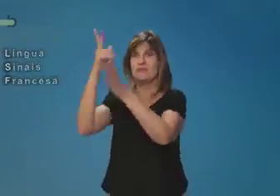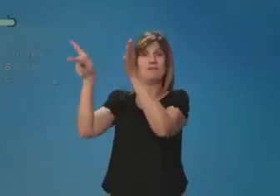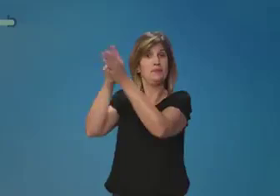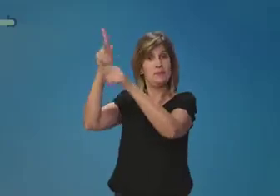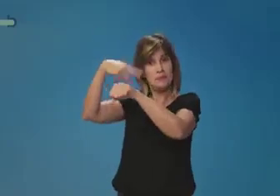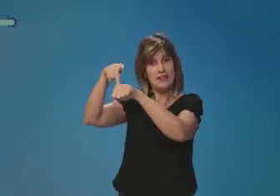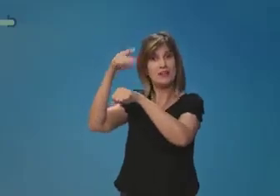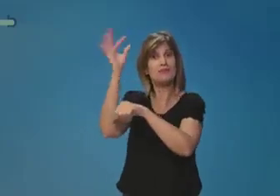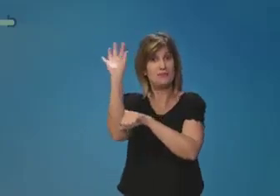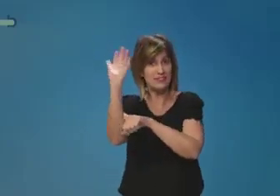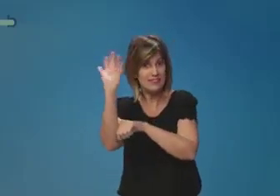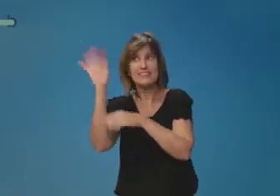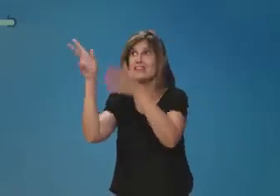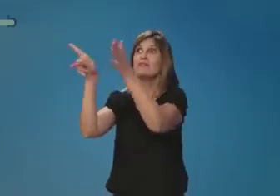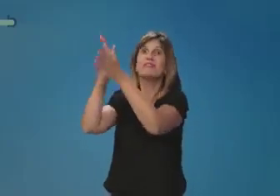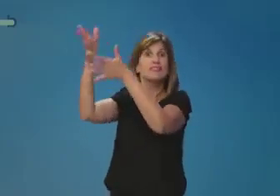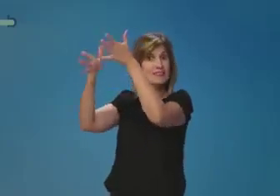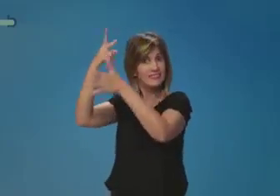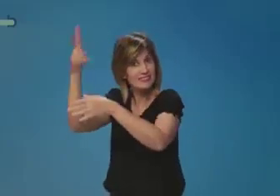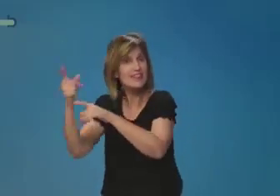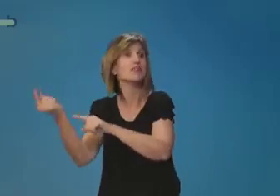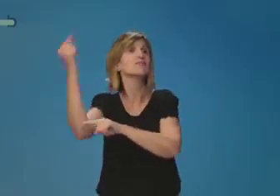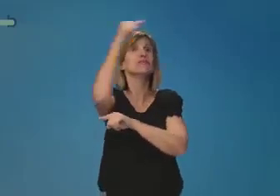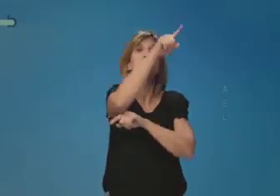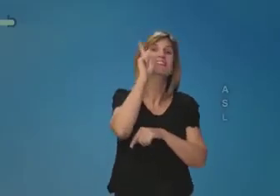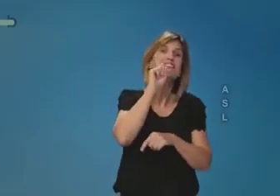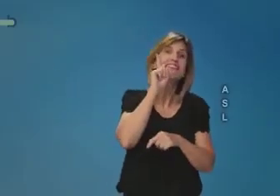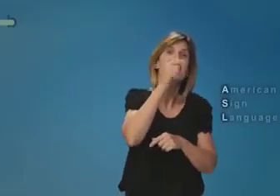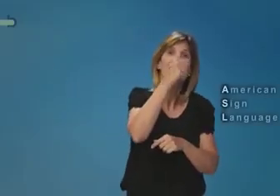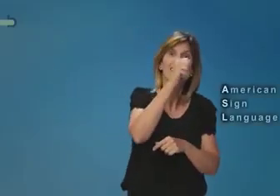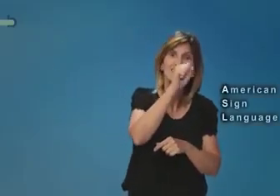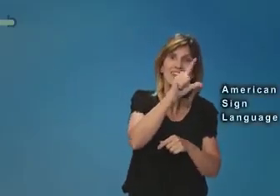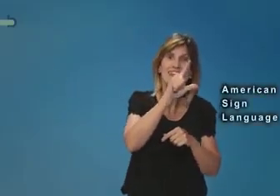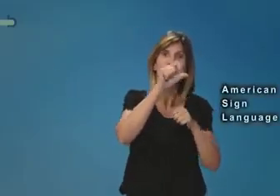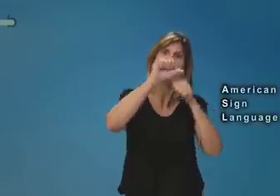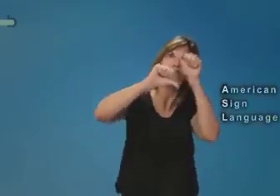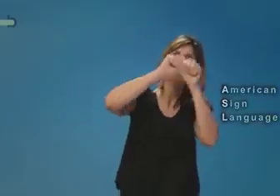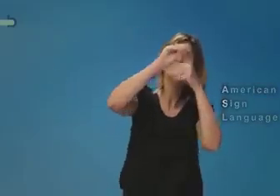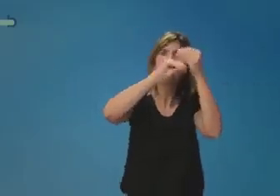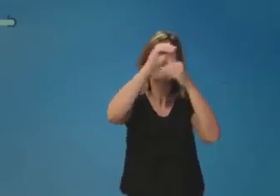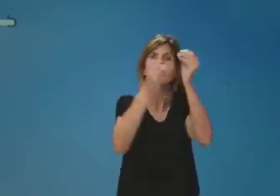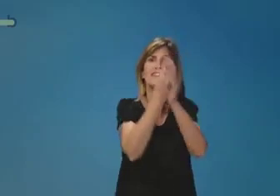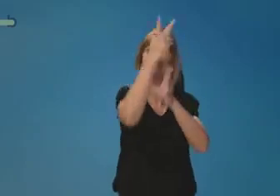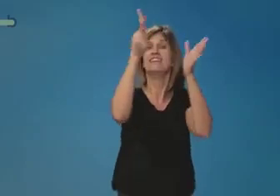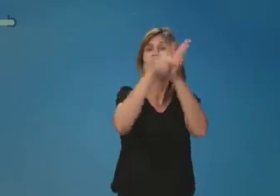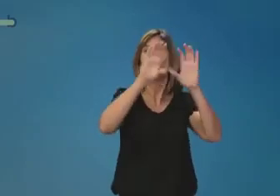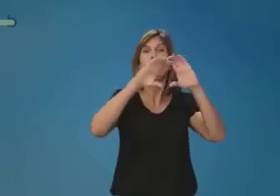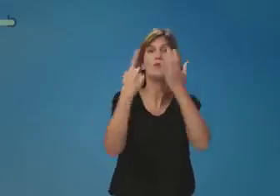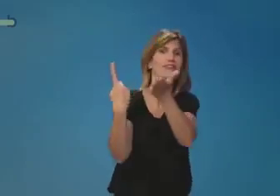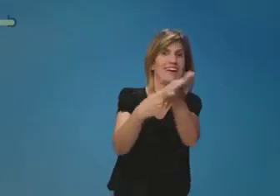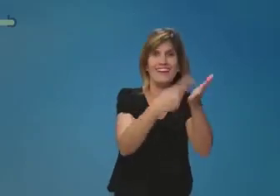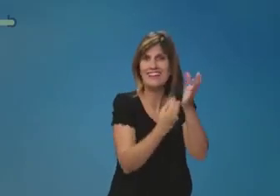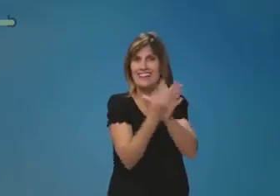sinais francesa, que foi criada na França e deu origem à língua de sinais americana, que aos poucos foi sendo modificada